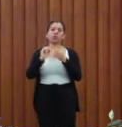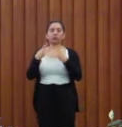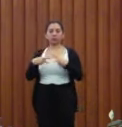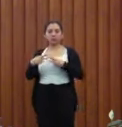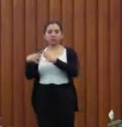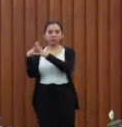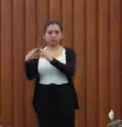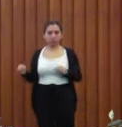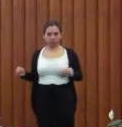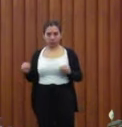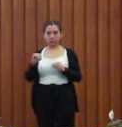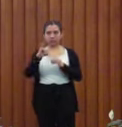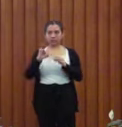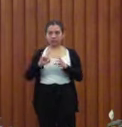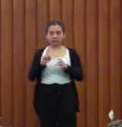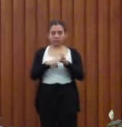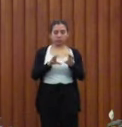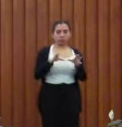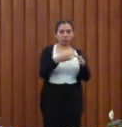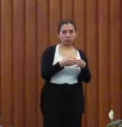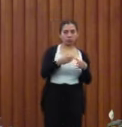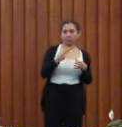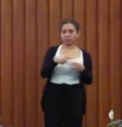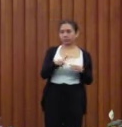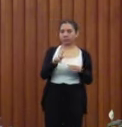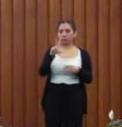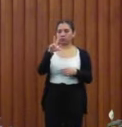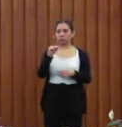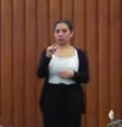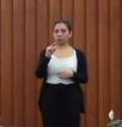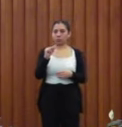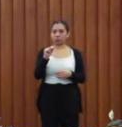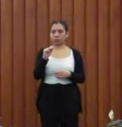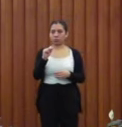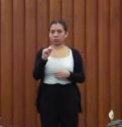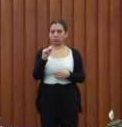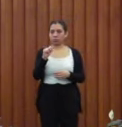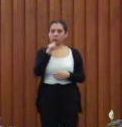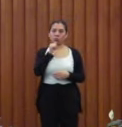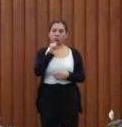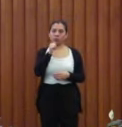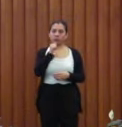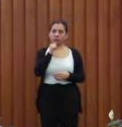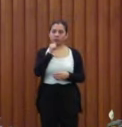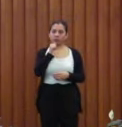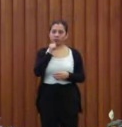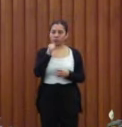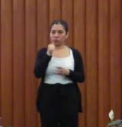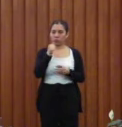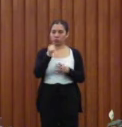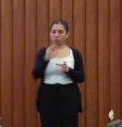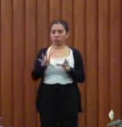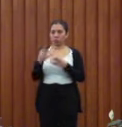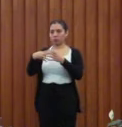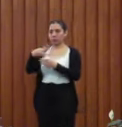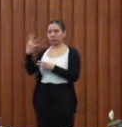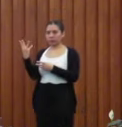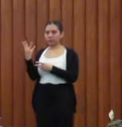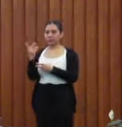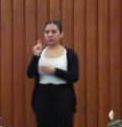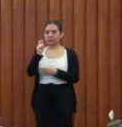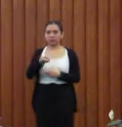parte de la comunidad, pero no conformamos parte de esta bandera todavía, pero más bien es como también como una identidad